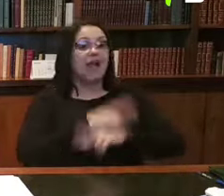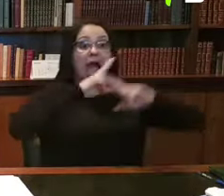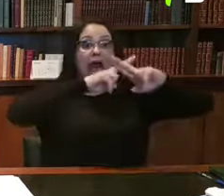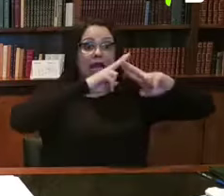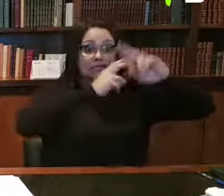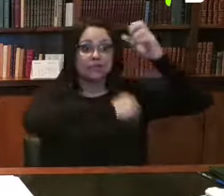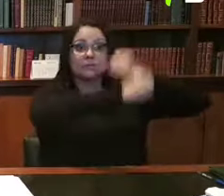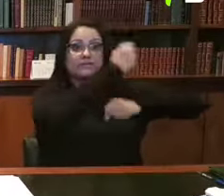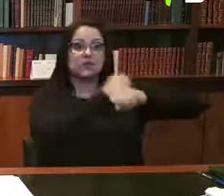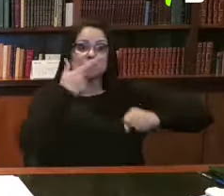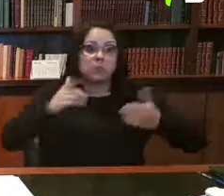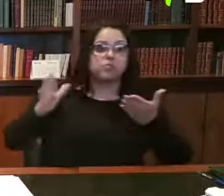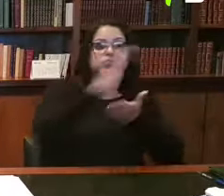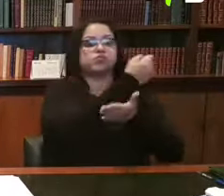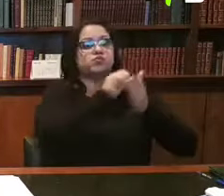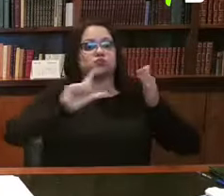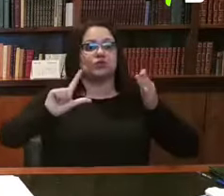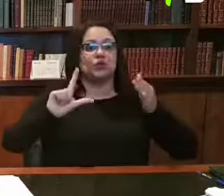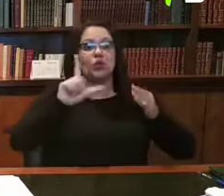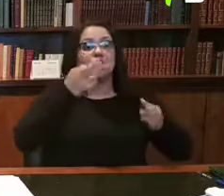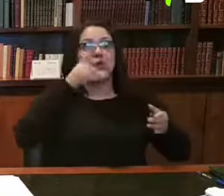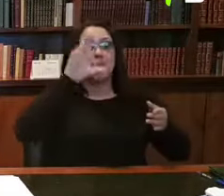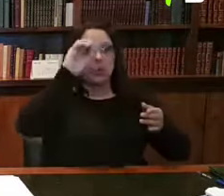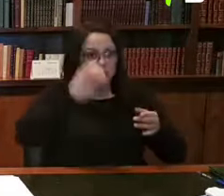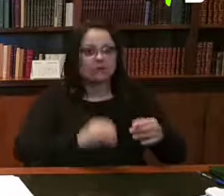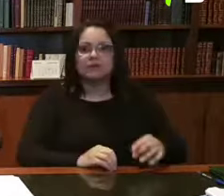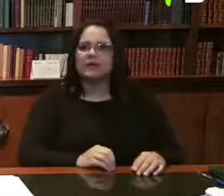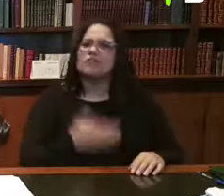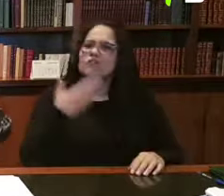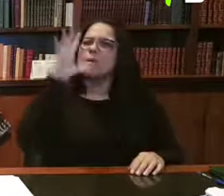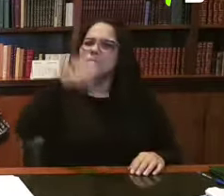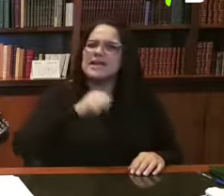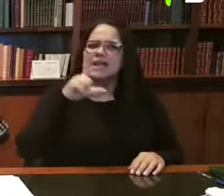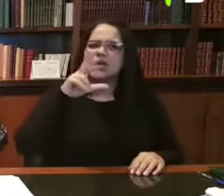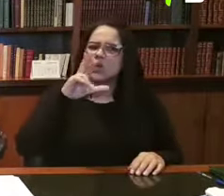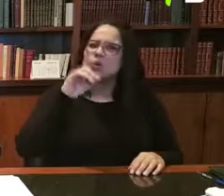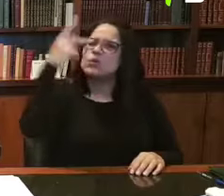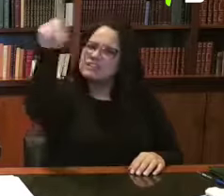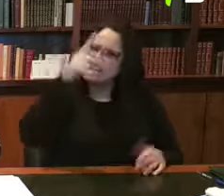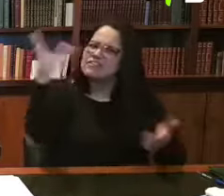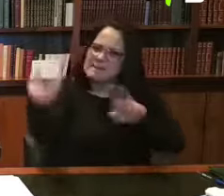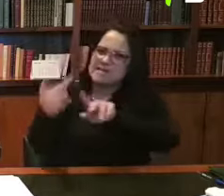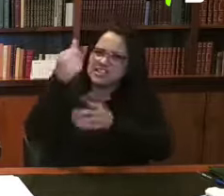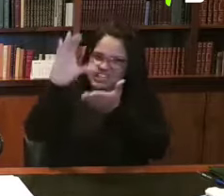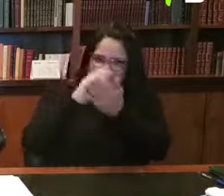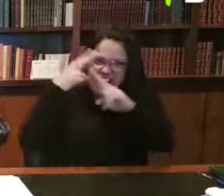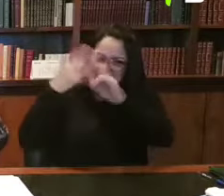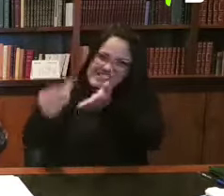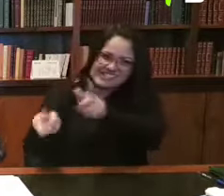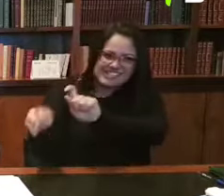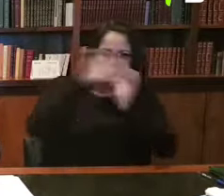no passado até banqueiro mudou em relação à 2018 mesmo vamos pegar esse número aí tem obra ou